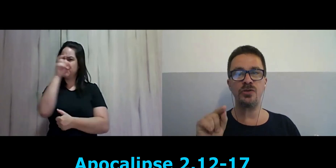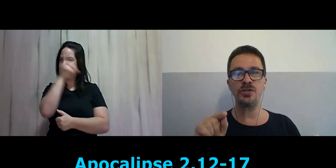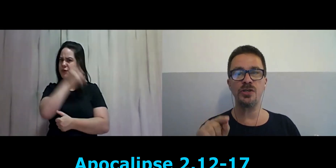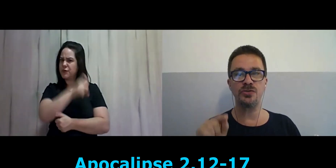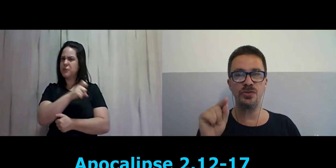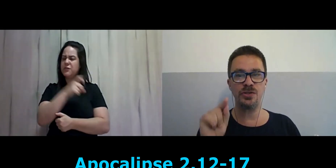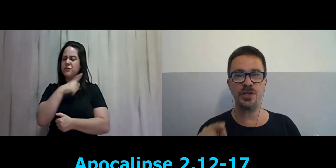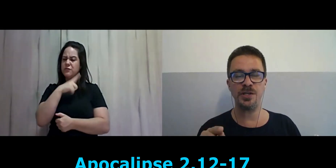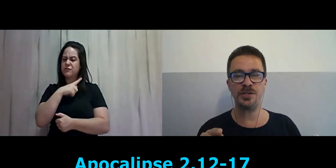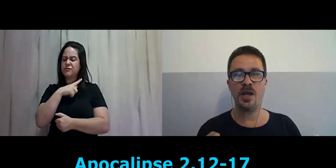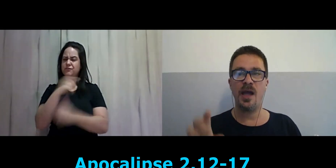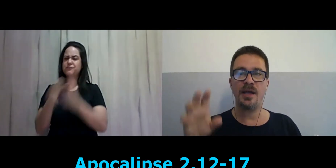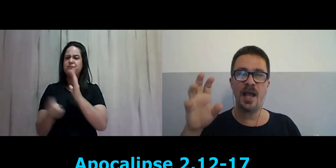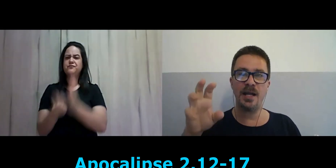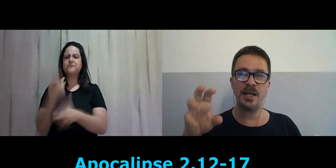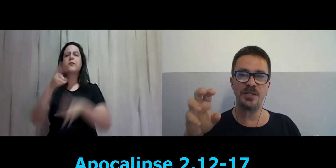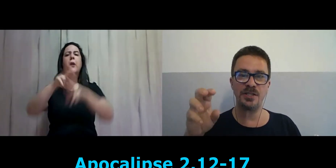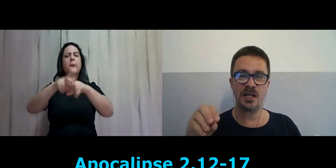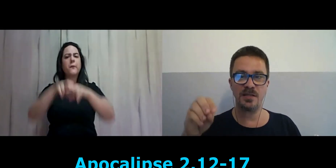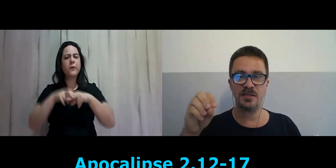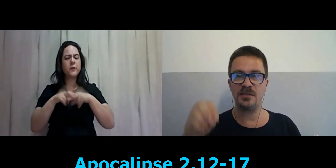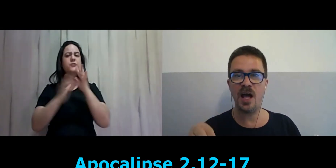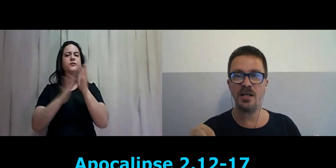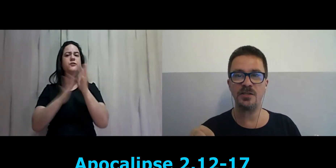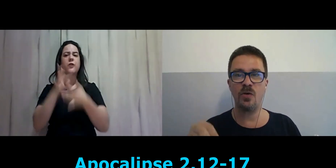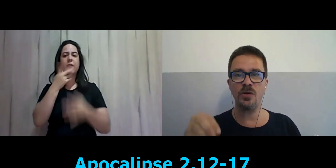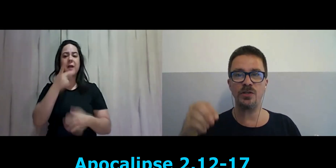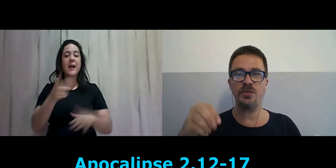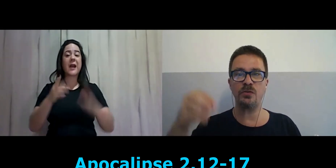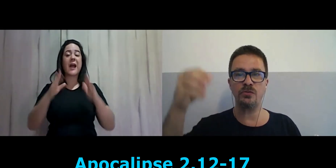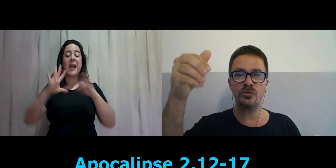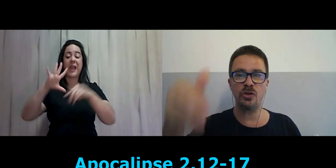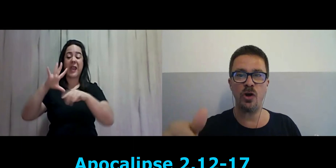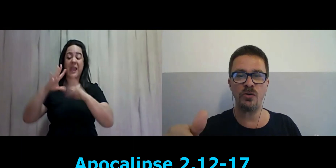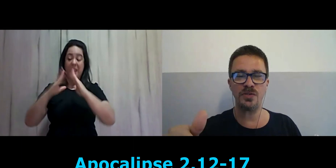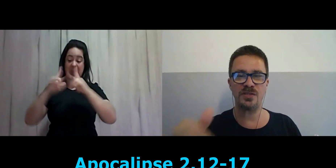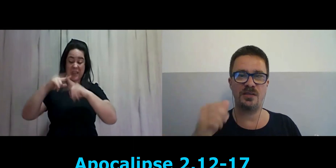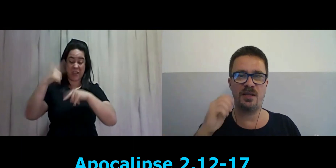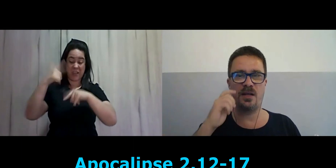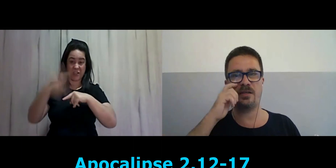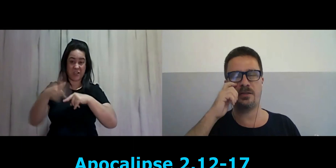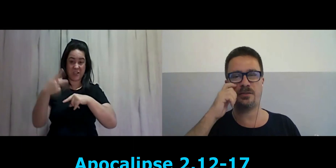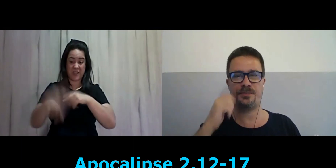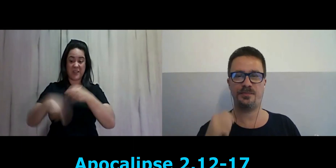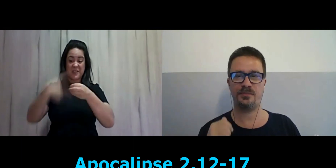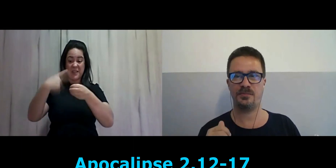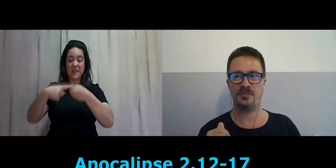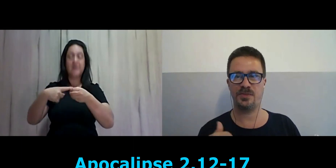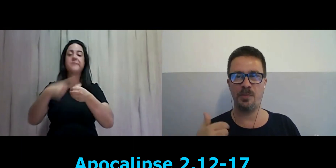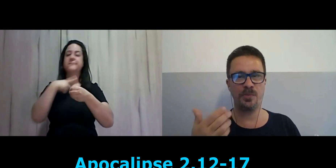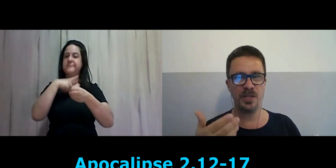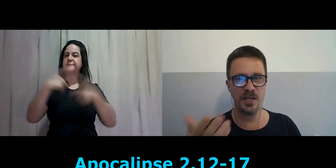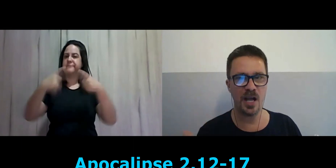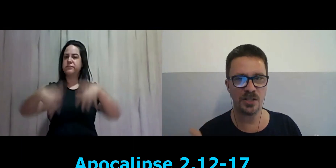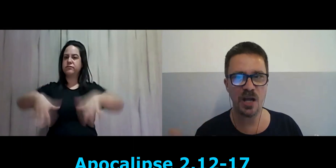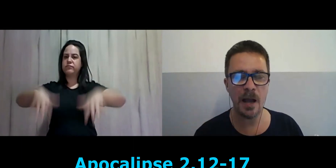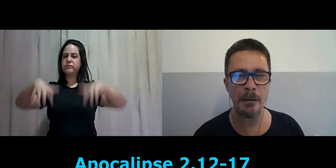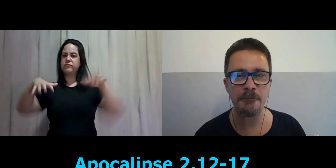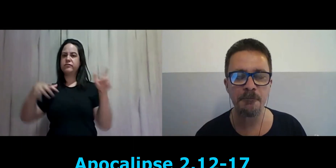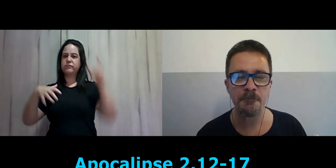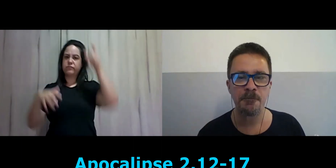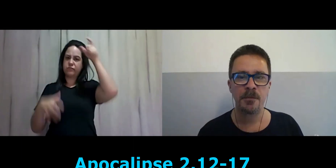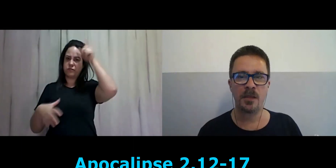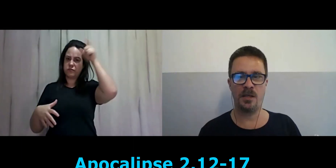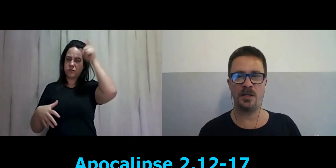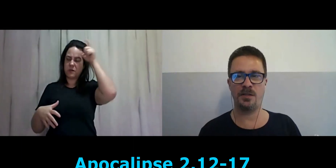por isso que Jesus diz que a igreja está na cidade onde fica o trono de Satanás. Você poderia